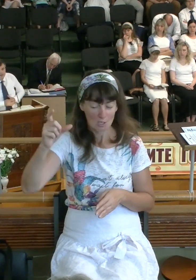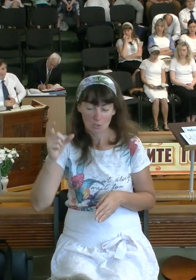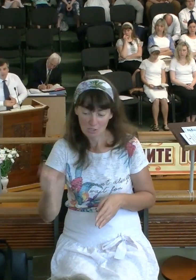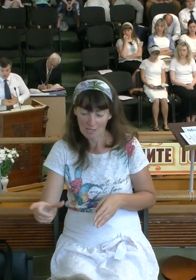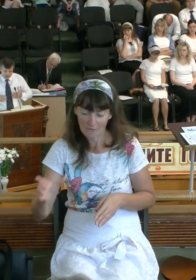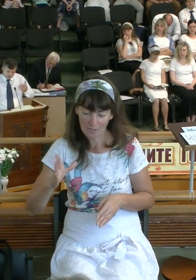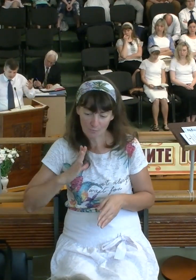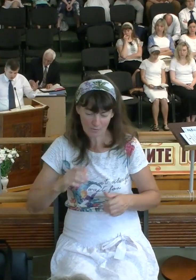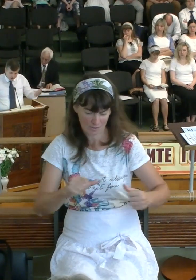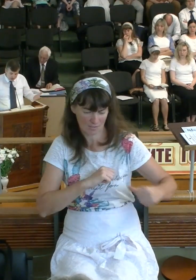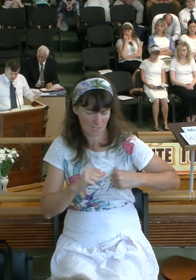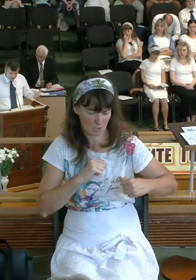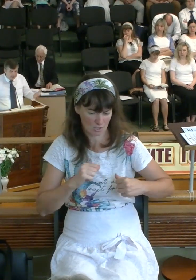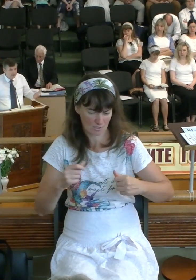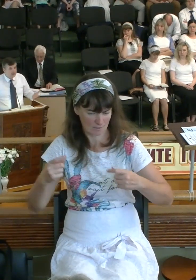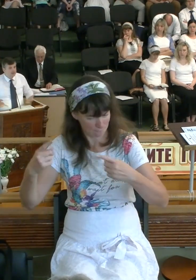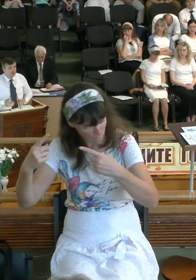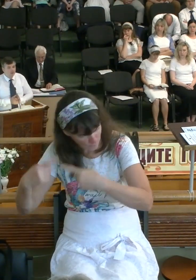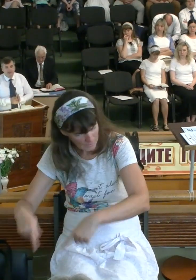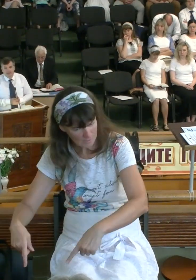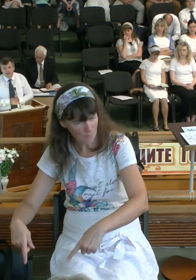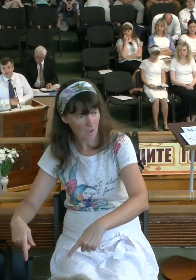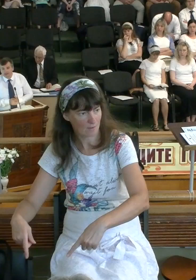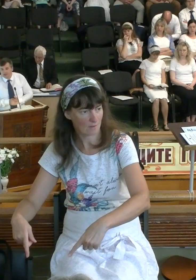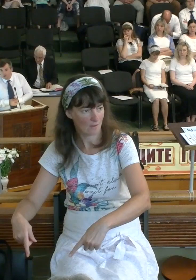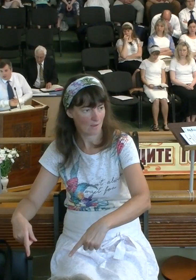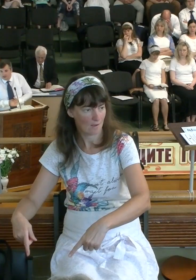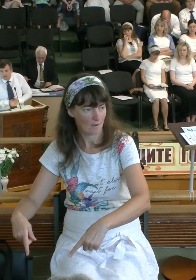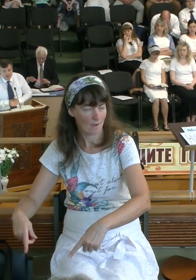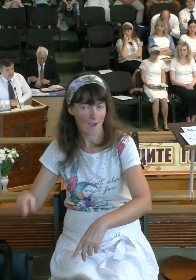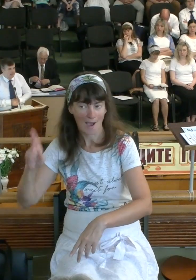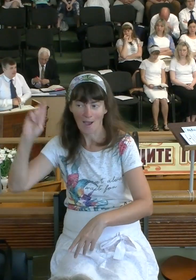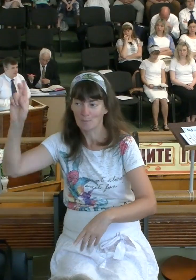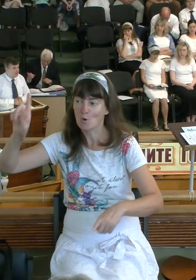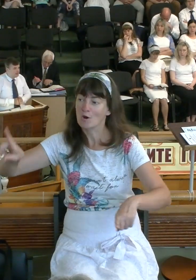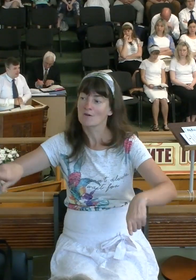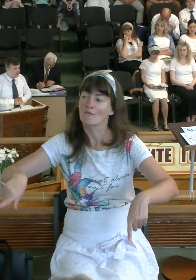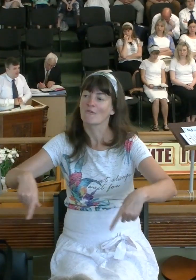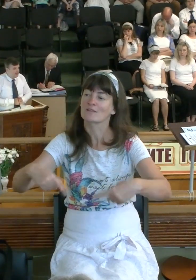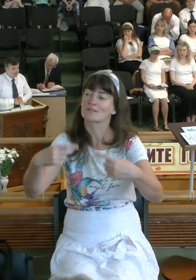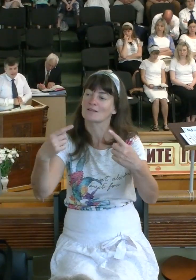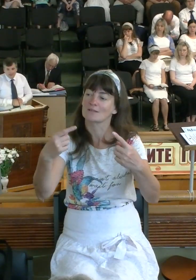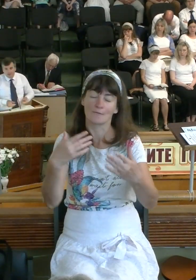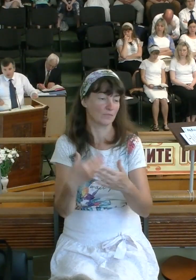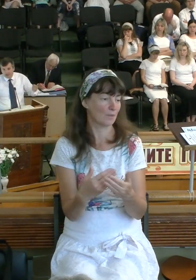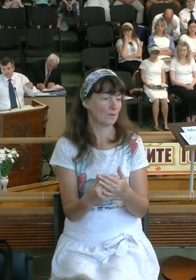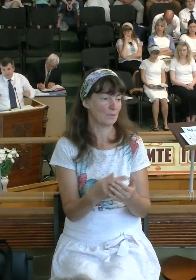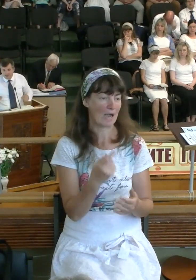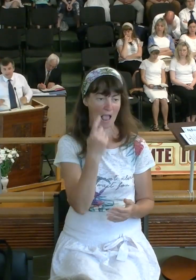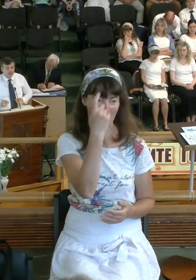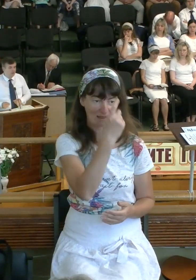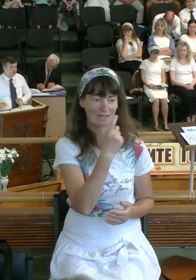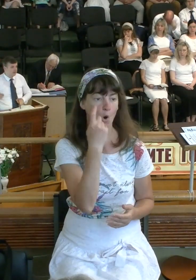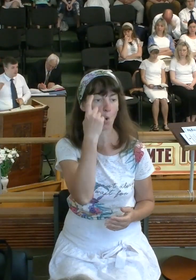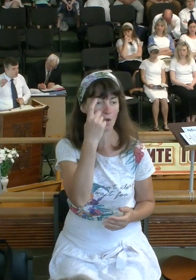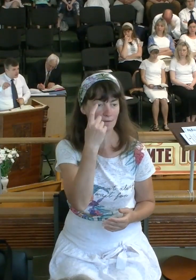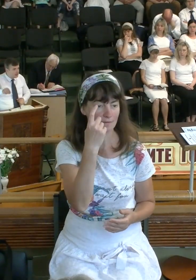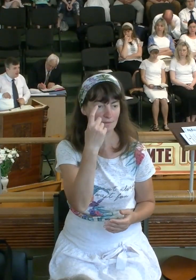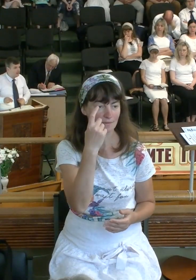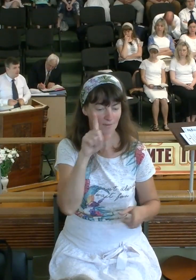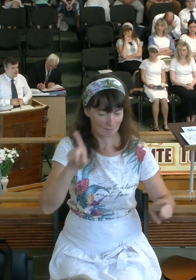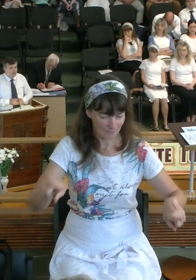погибающими, Бог их возрождает, и когда Он делает из алкоголиков прекрасных родителей, когда бывшие наркоманы